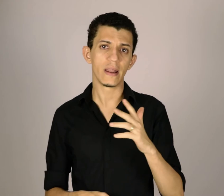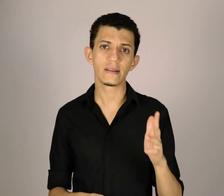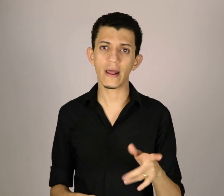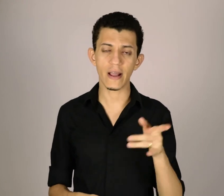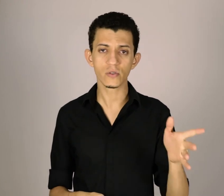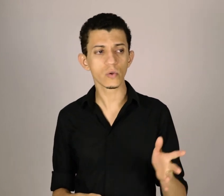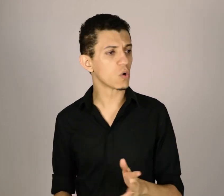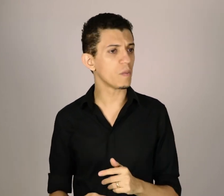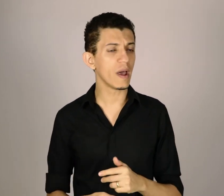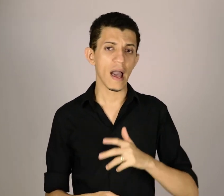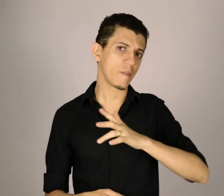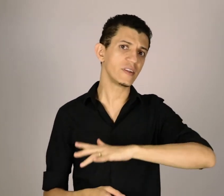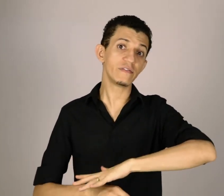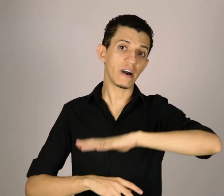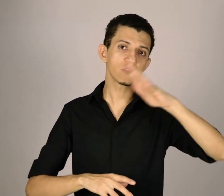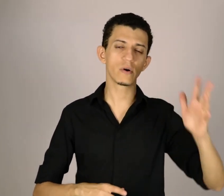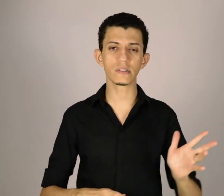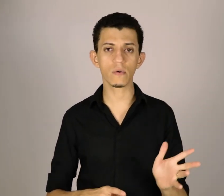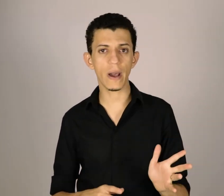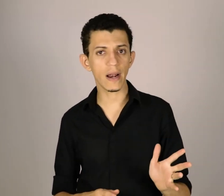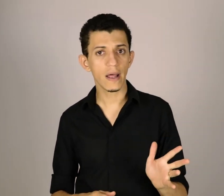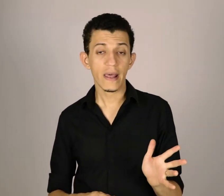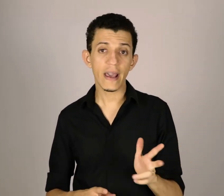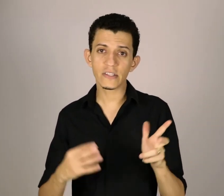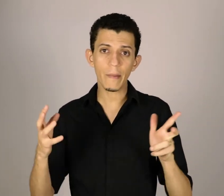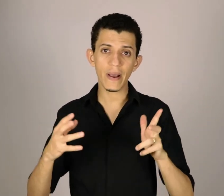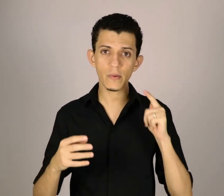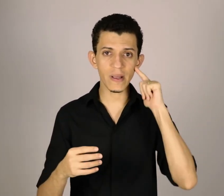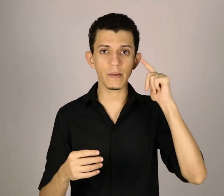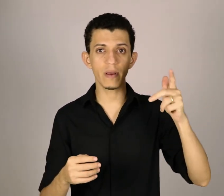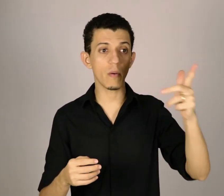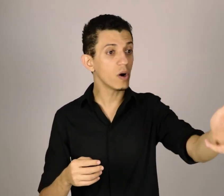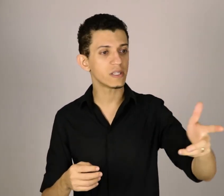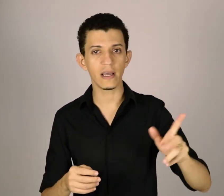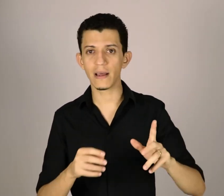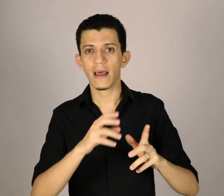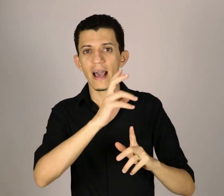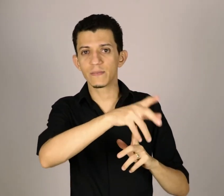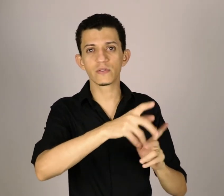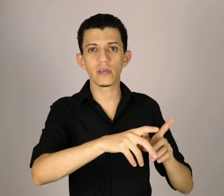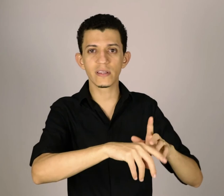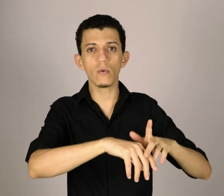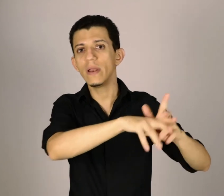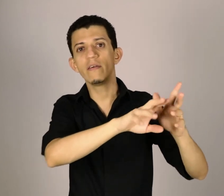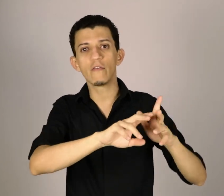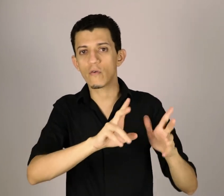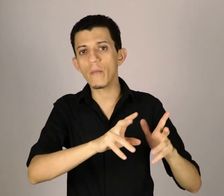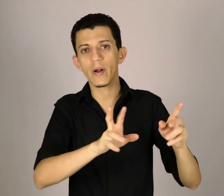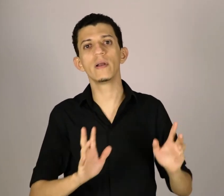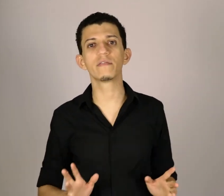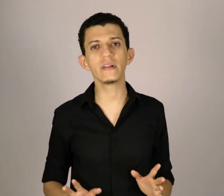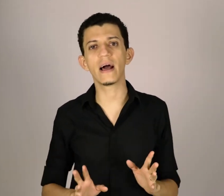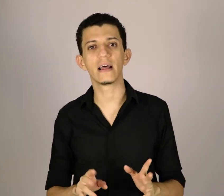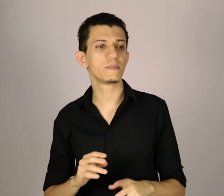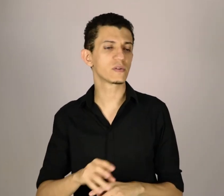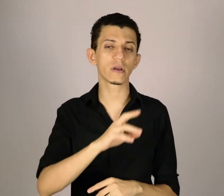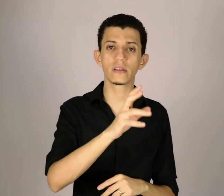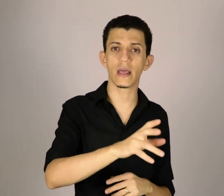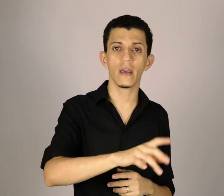internet, no YouTube, aprendi várias coisas com ela, e aí de repente eu percebi, oxe, essa pessoa aqui tem um livro, eu vou comprar o livro dela. Essa pessoa aqui tem um